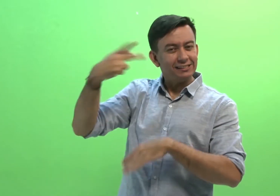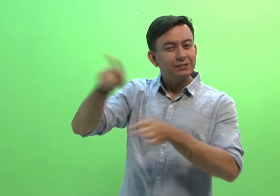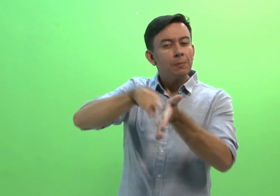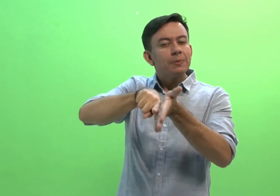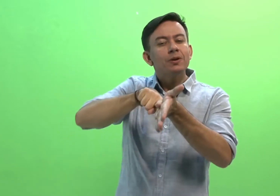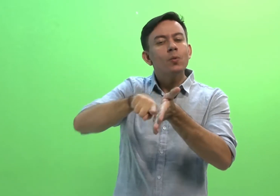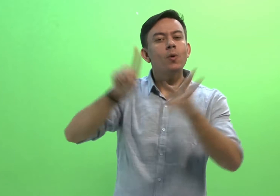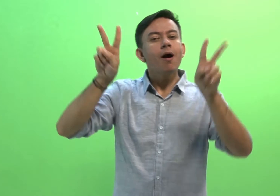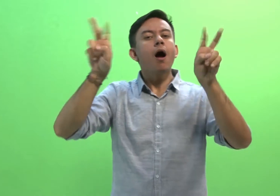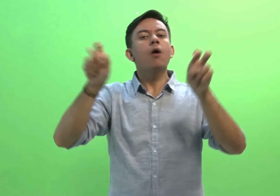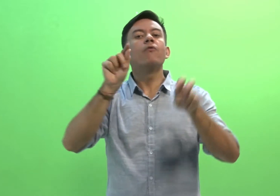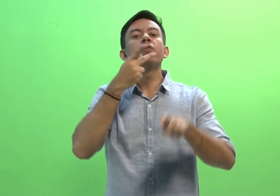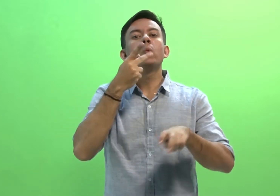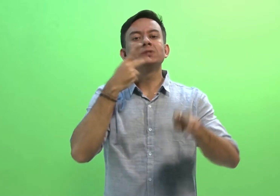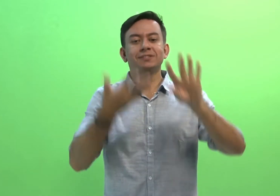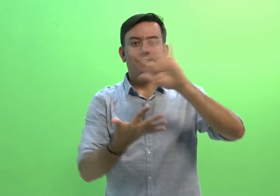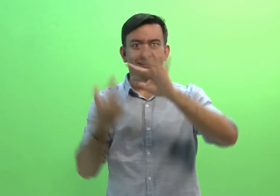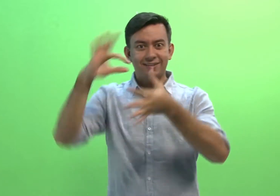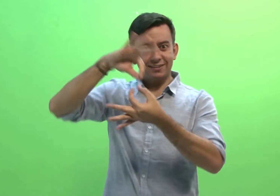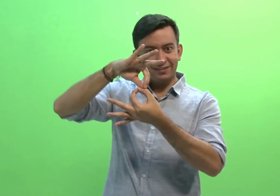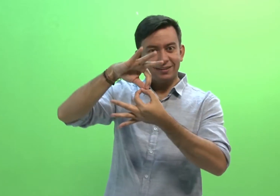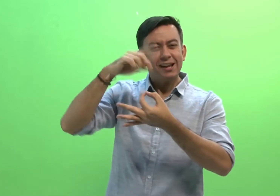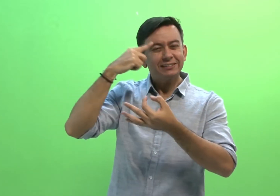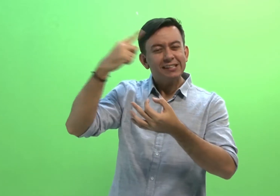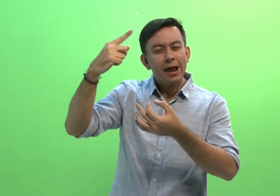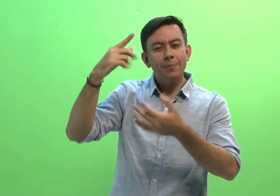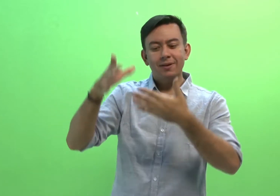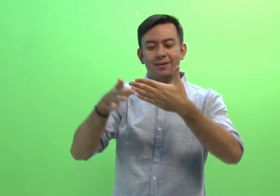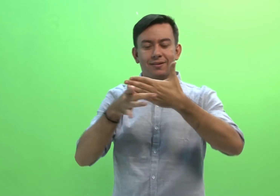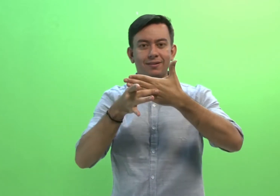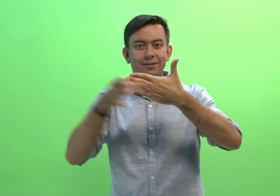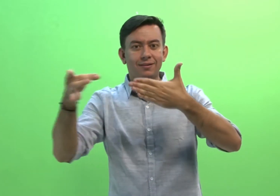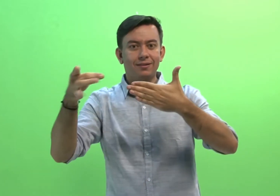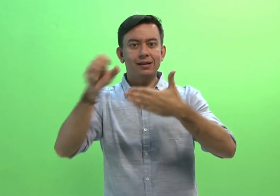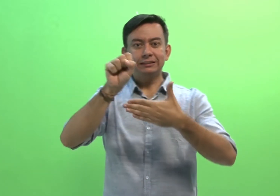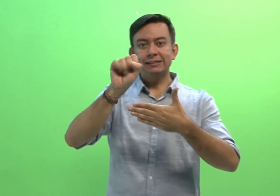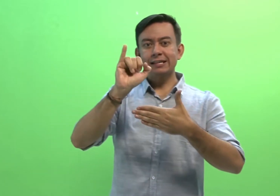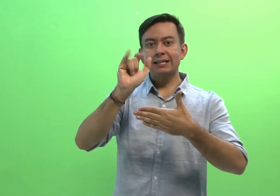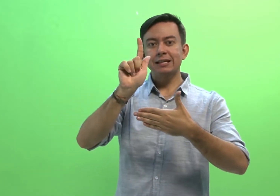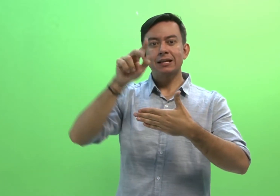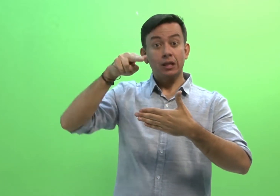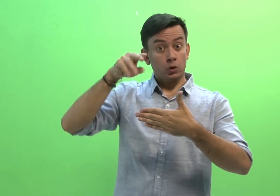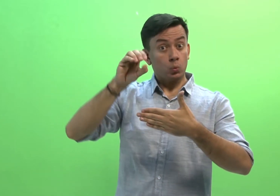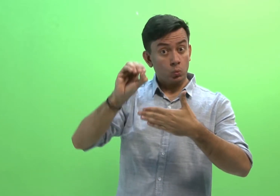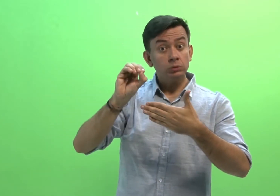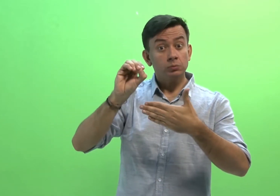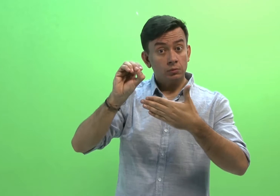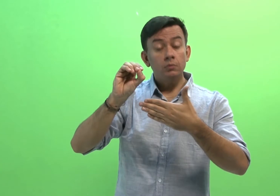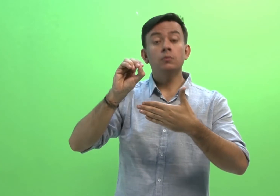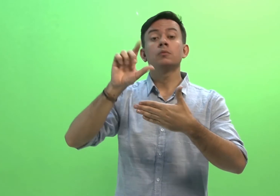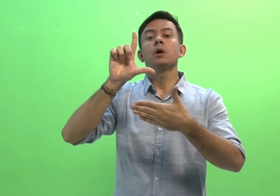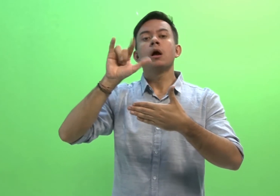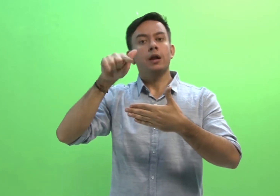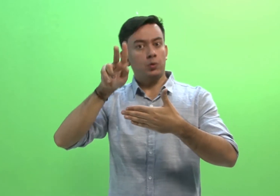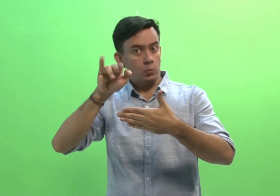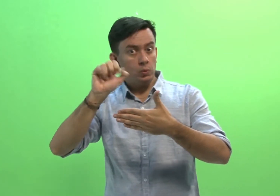isso. Então, assim como o Saussure também pesquisou a respeito dos signos linguísticos, se lembram? Dos